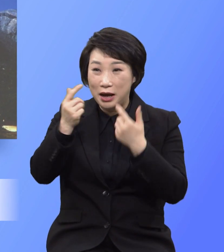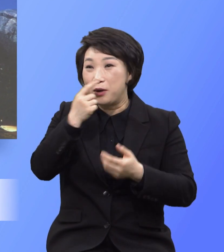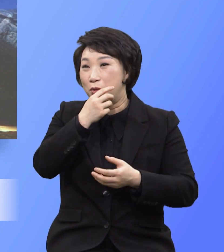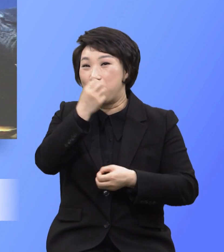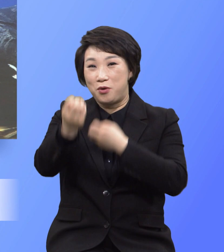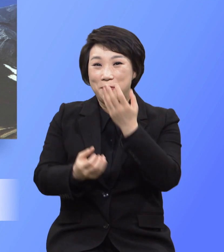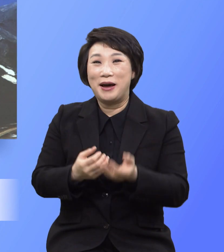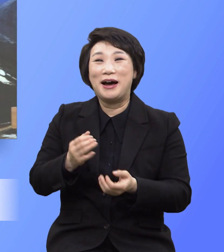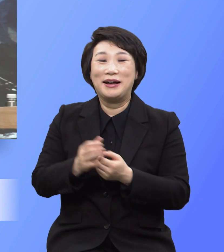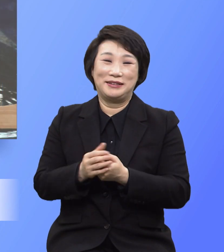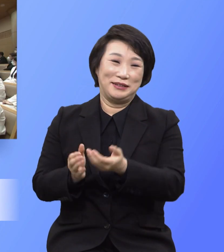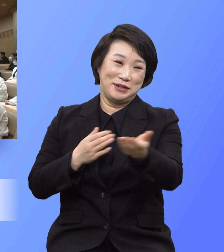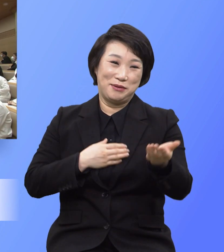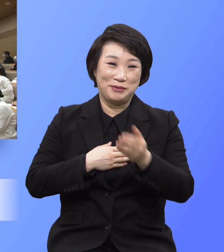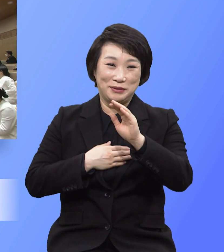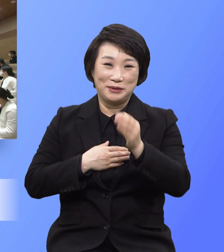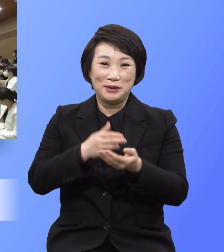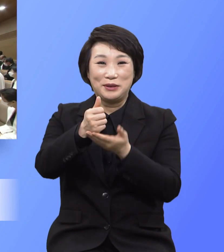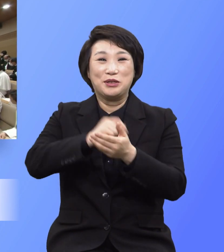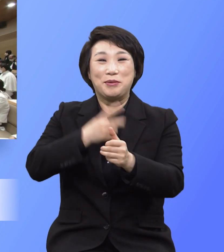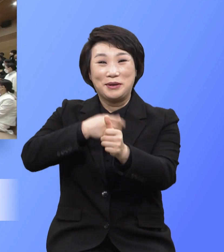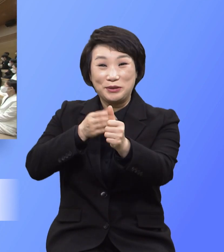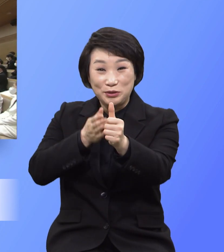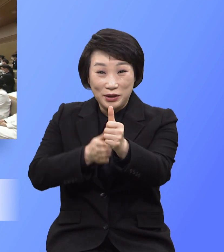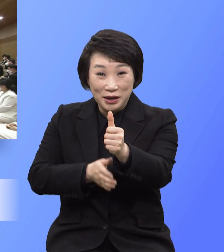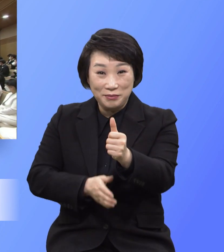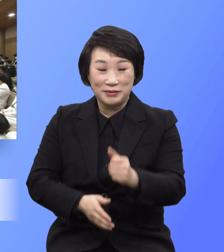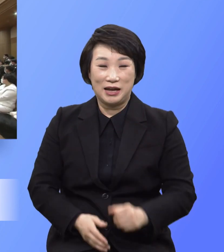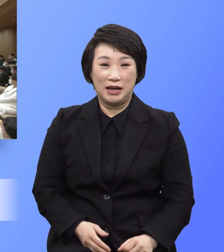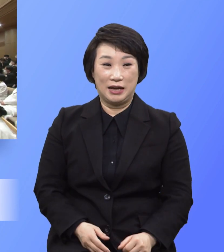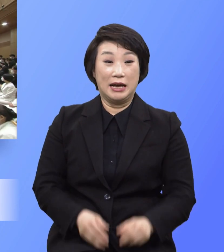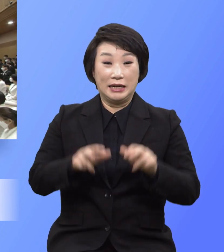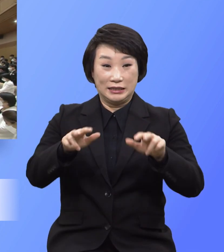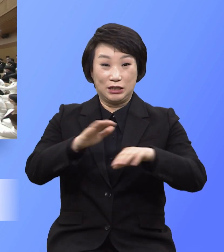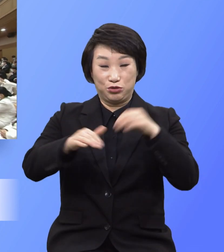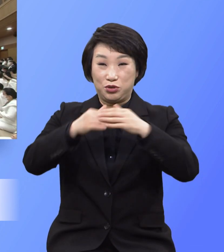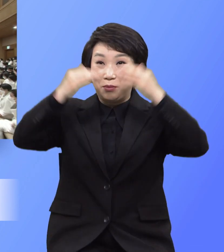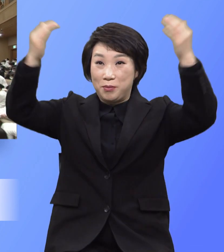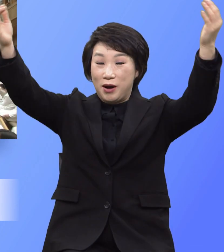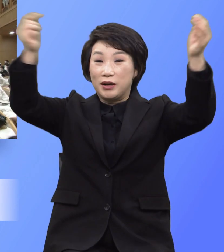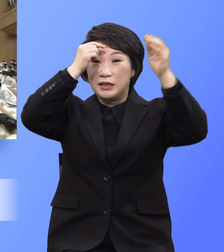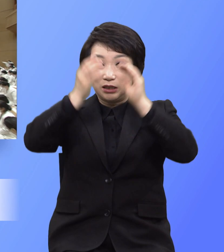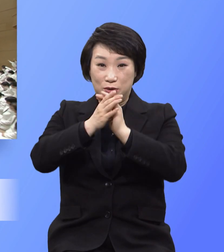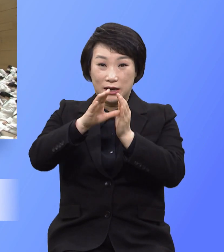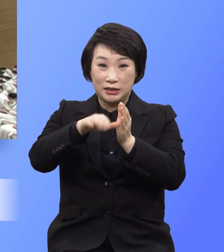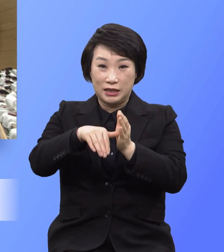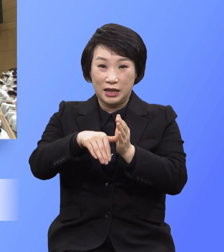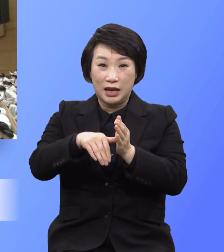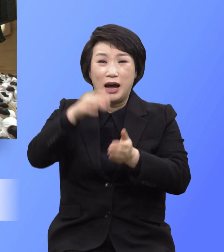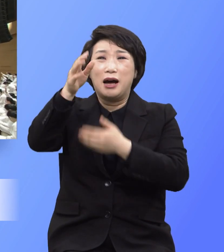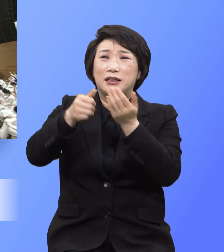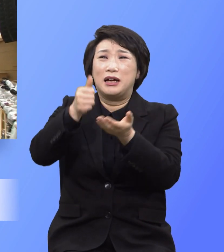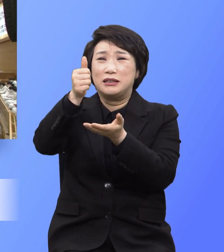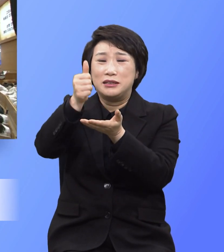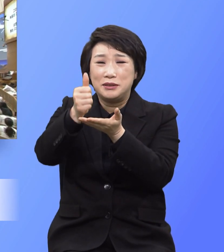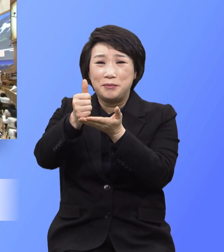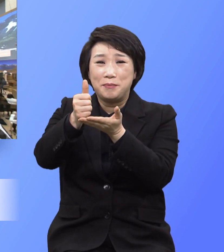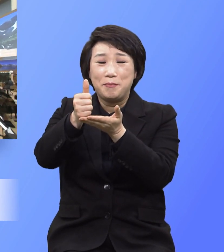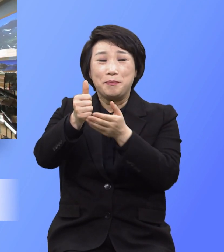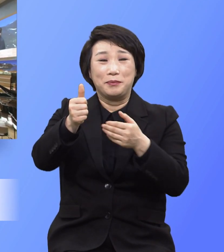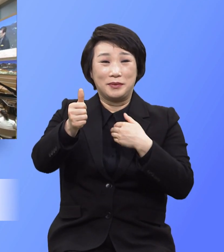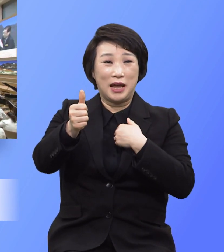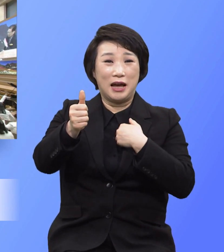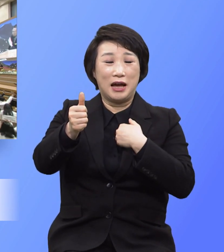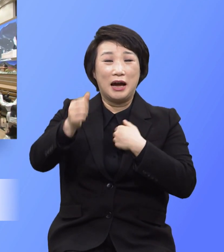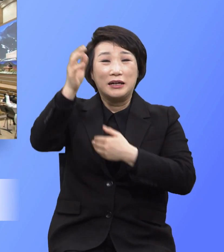여러분 되기를 주님의 이름으로 축원합니다. 두 손 번쩍 들고 하나님,